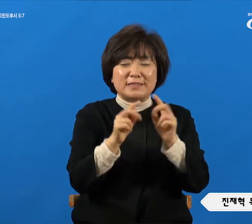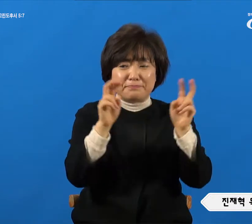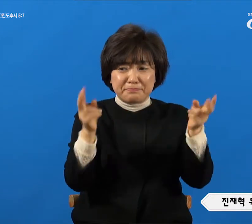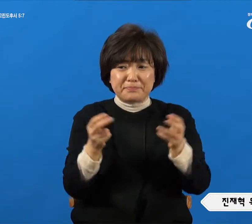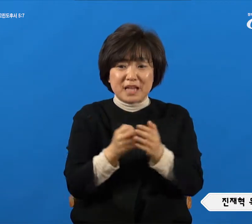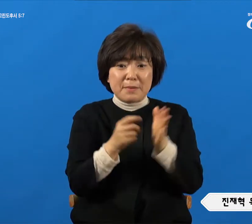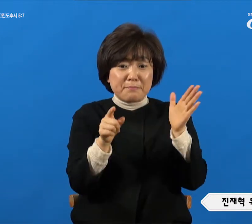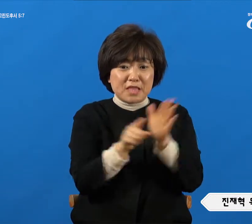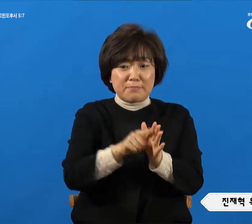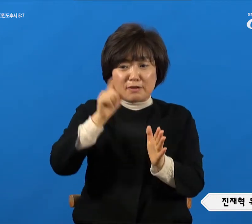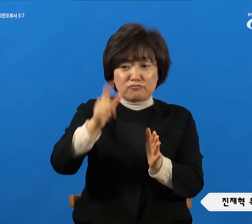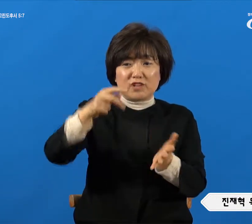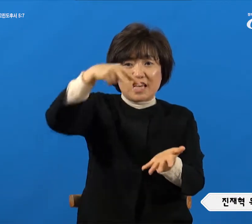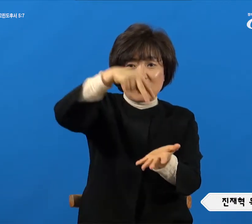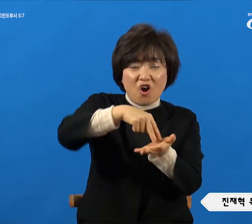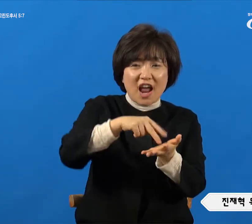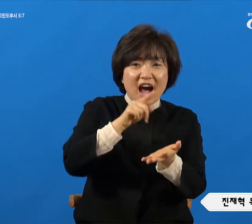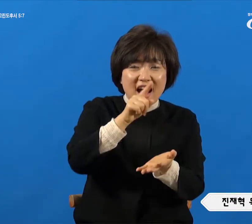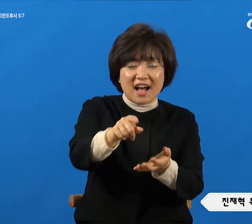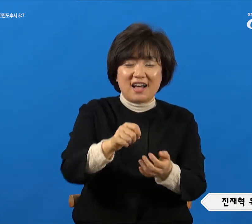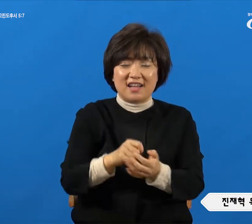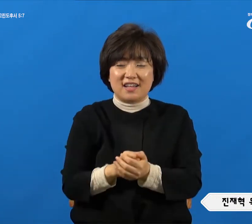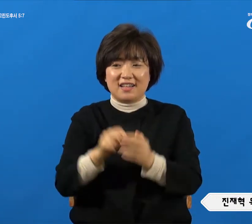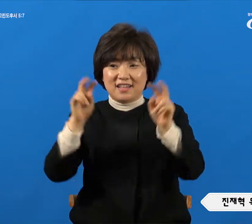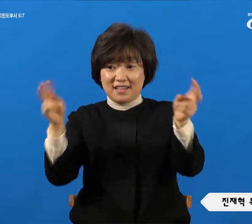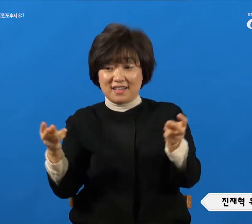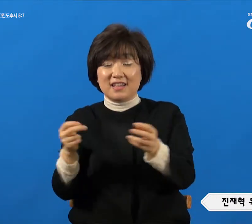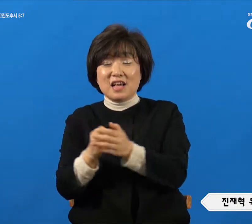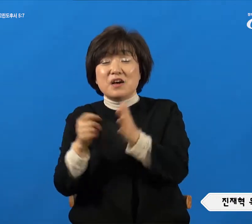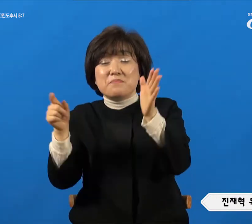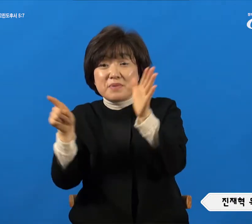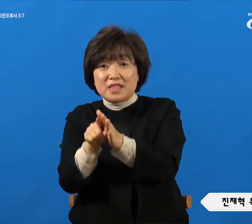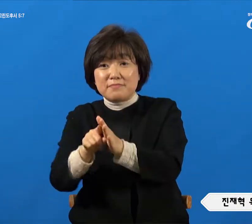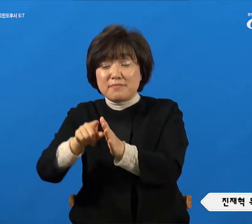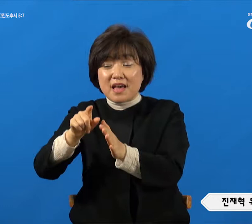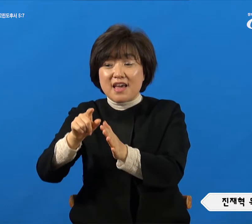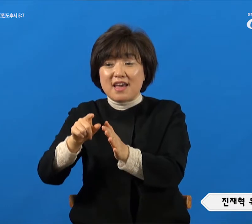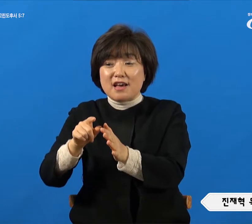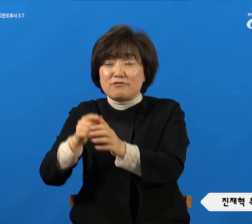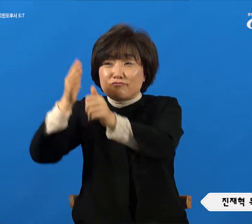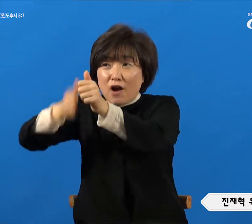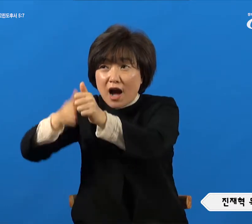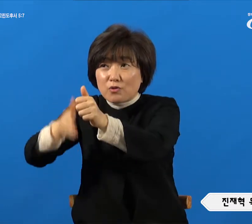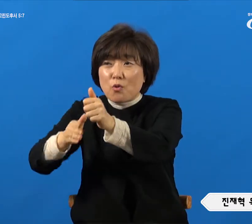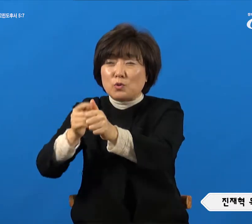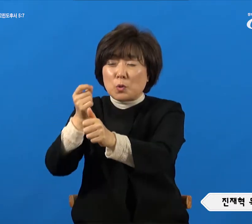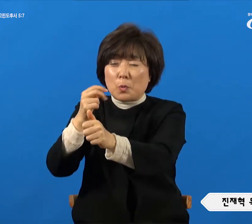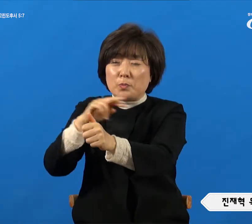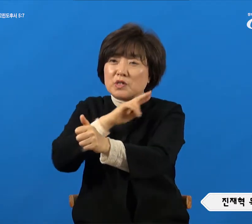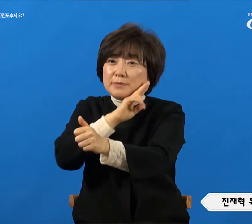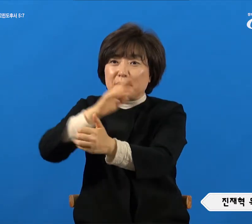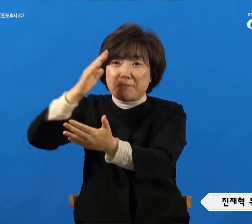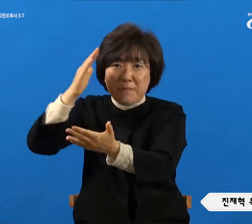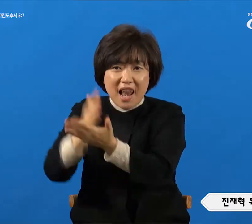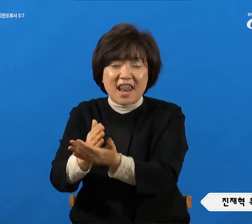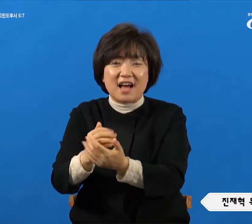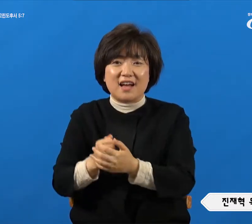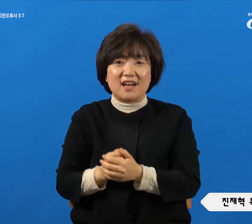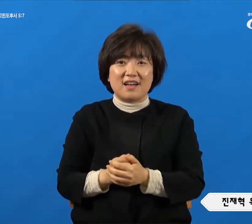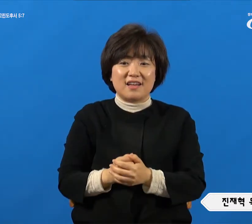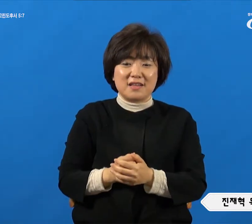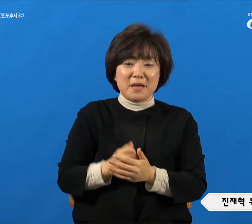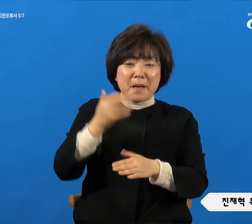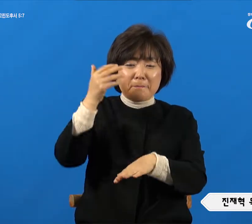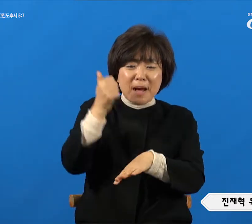믿음에 굳게 서라고 말씀합니다. 믿음으로 구하고 조금도 의심하지 말라고 말씀합니다.